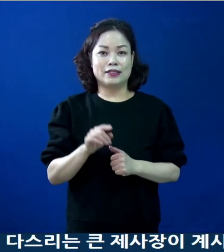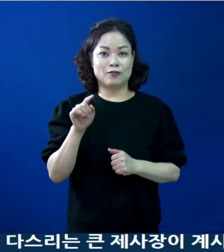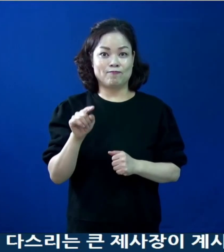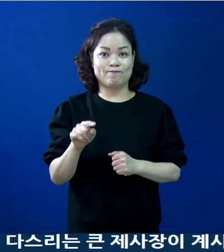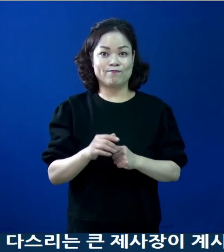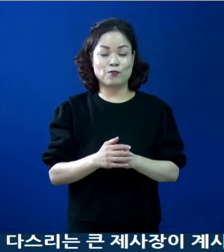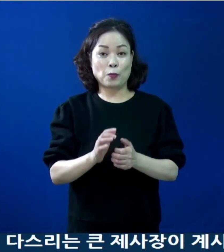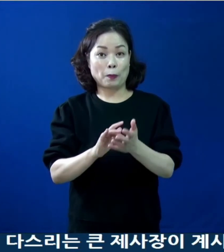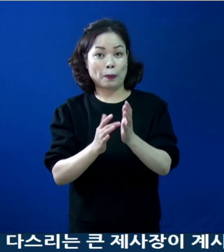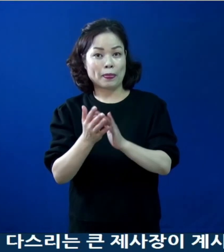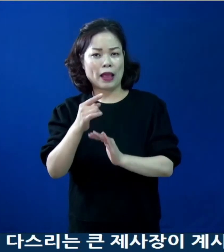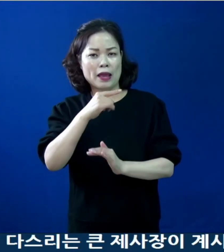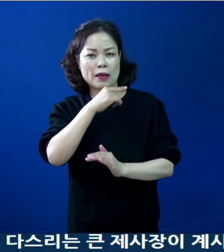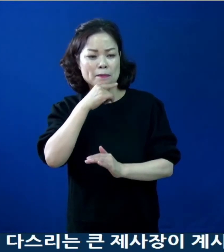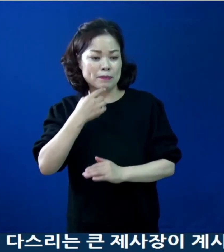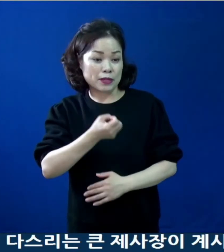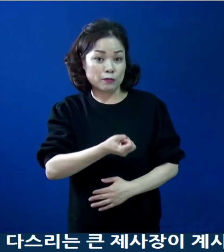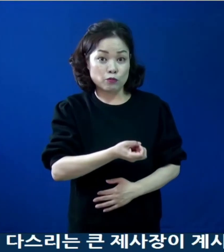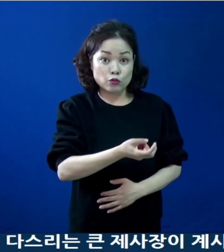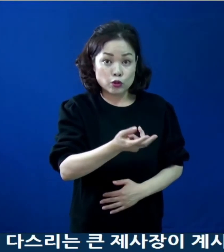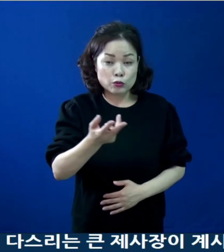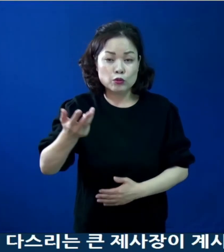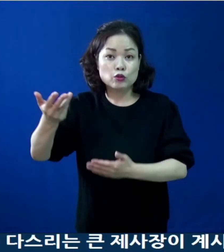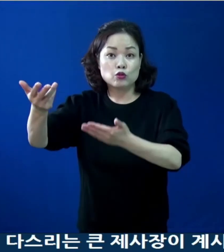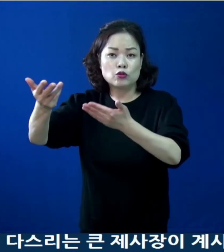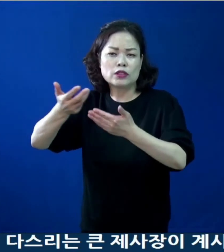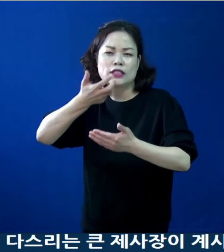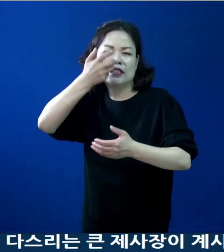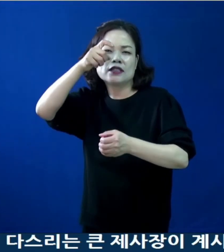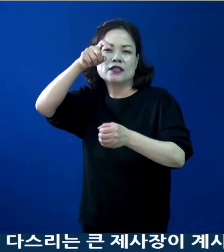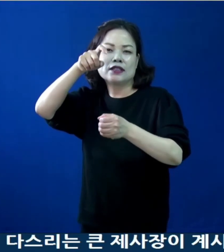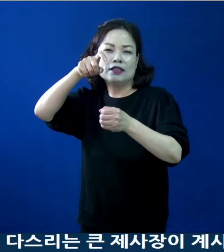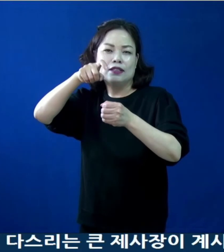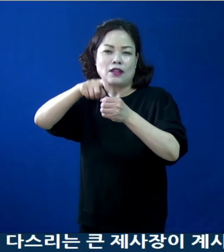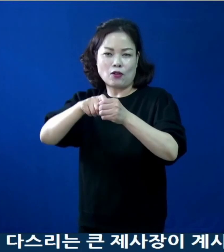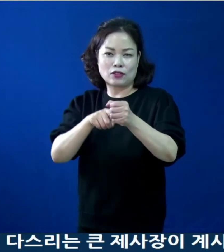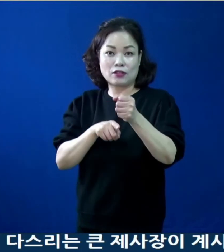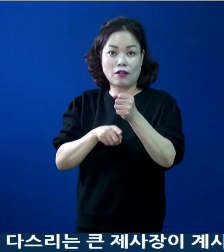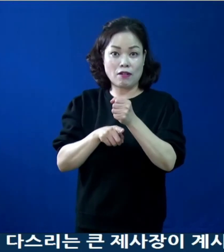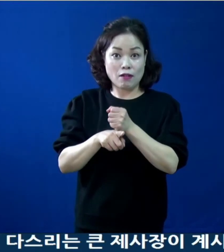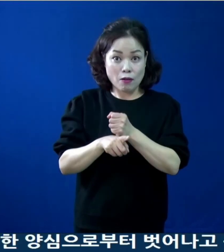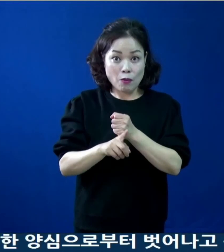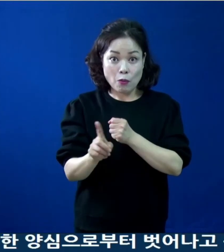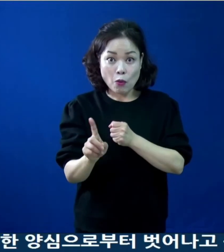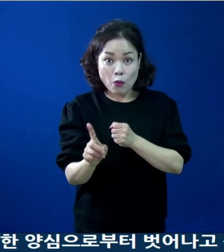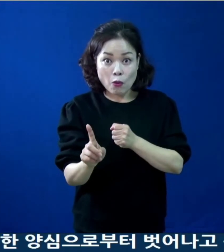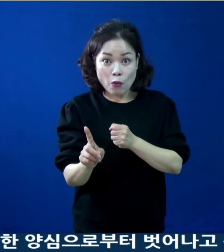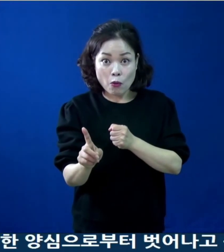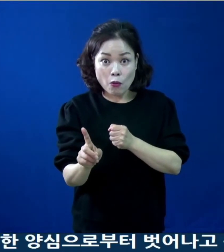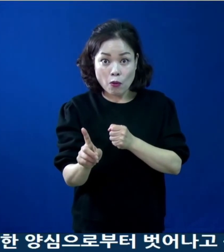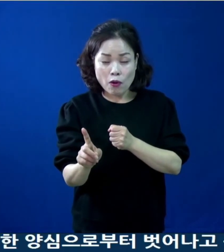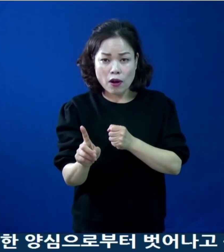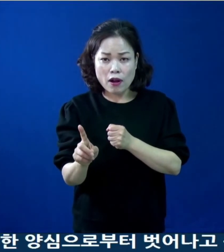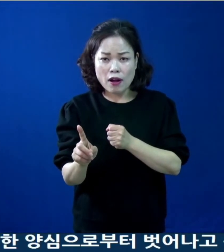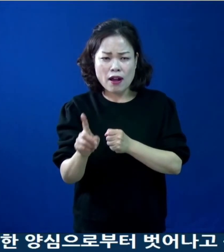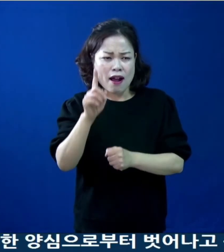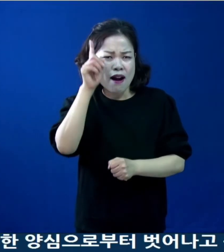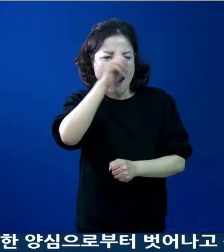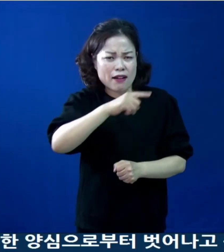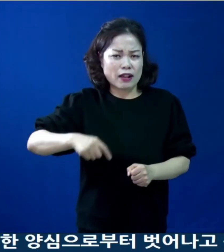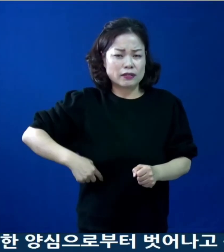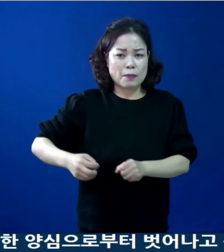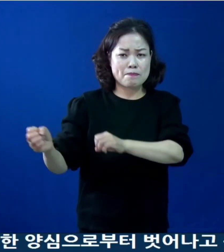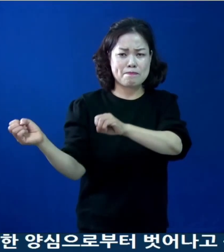그 예수의 피뿌림에 우리에게 주는 영적 의미가 되는 겁니다. 뭐요? 악한 양심